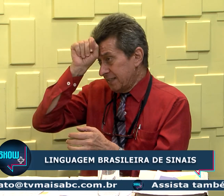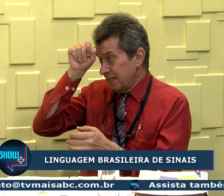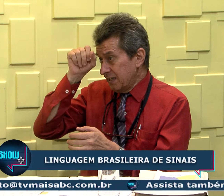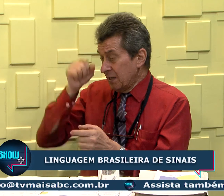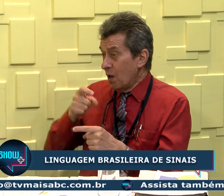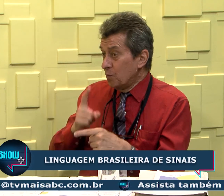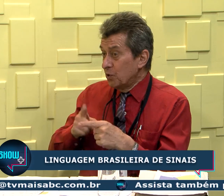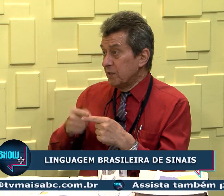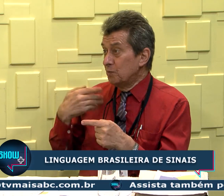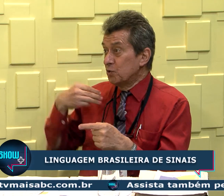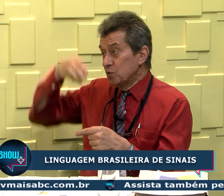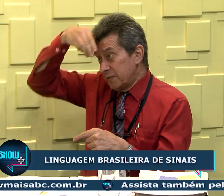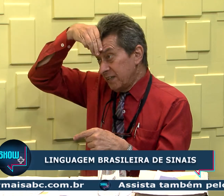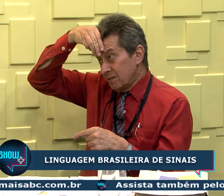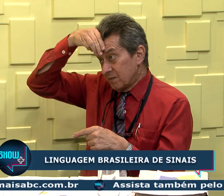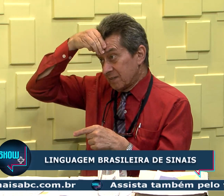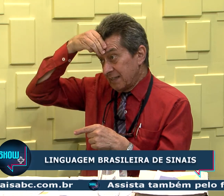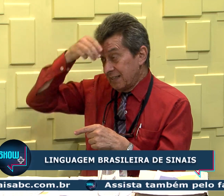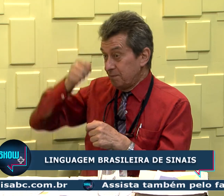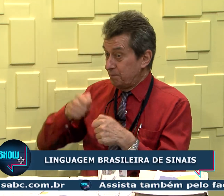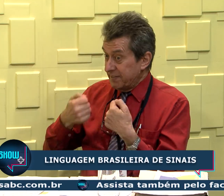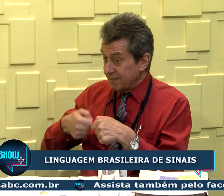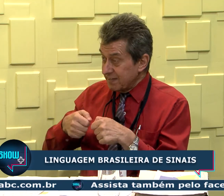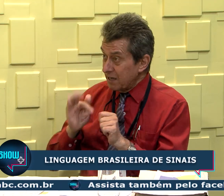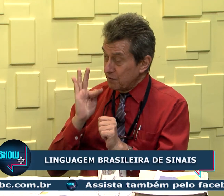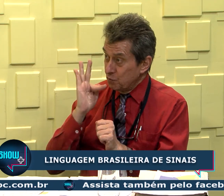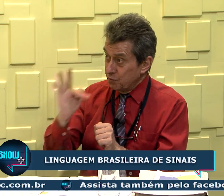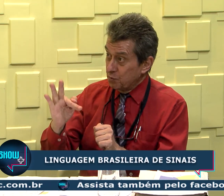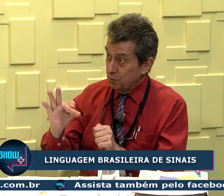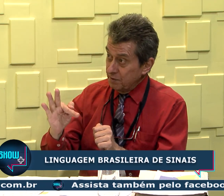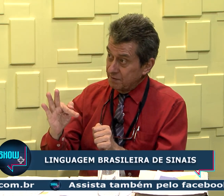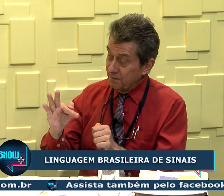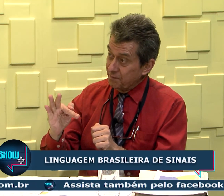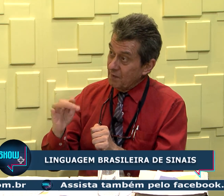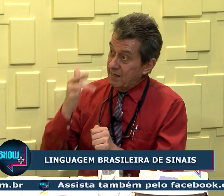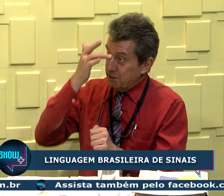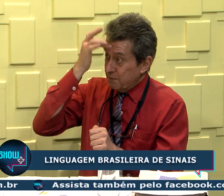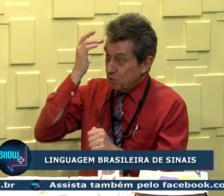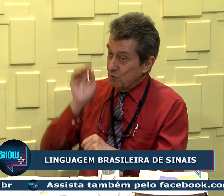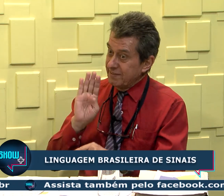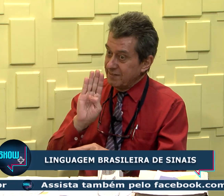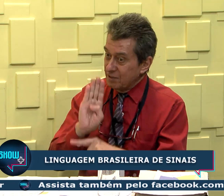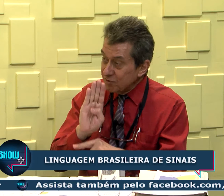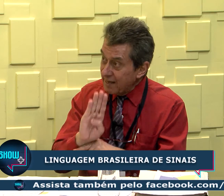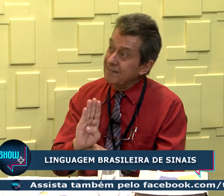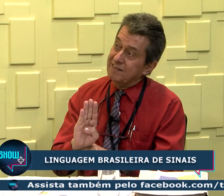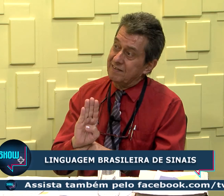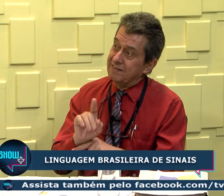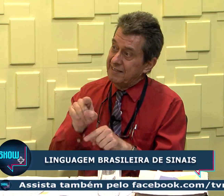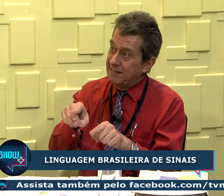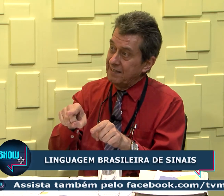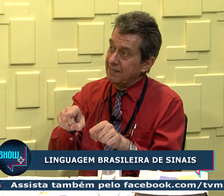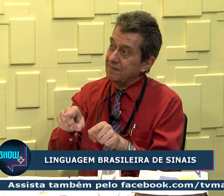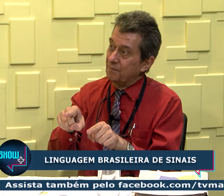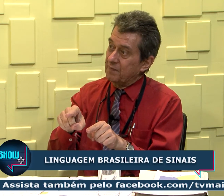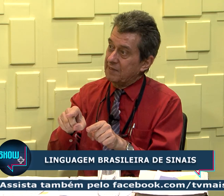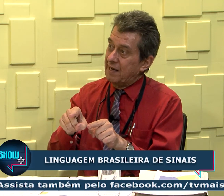porque o meu sobrinho ele precisava no futuro as pessoas que ajudem assim ele está a